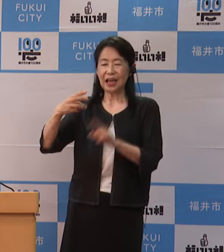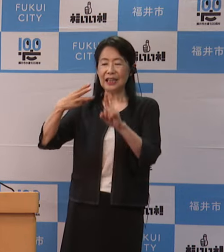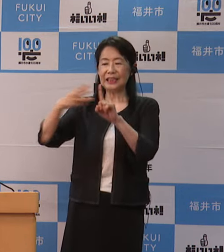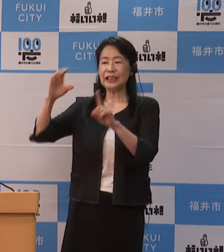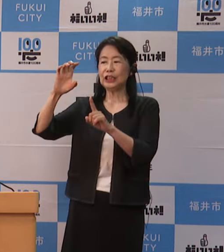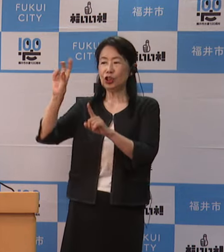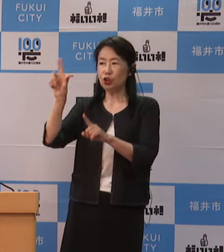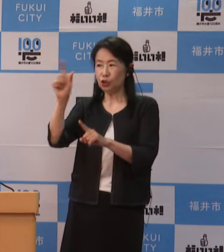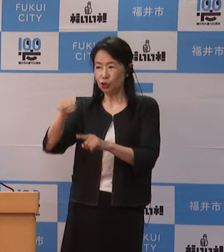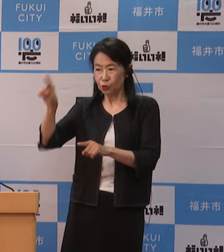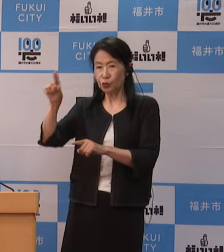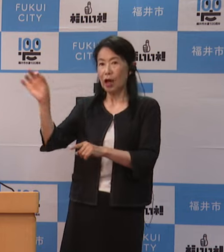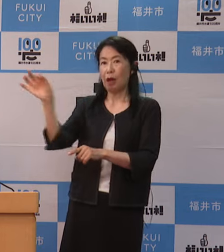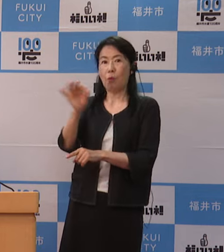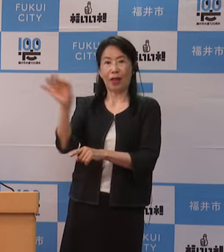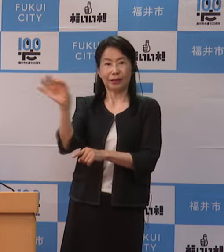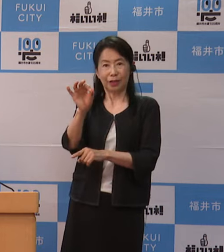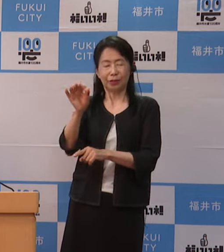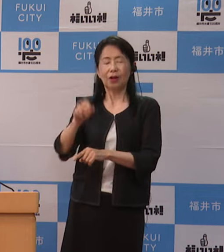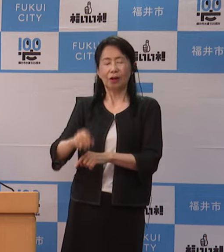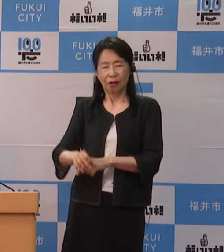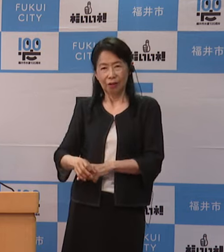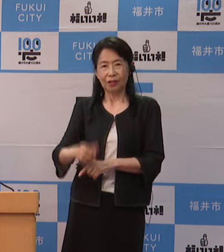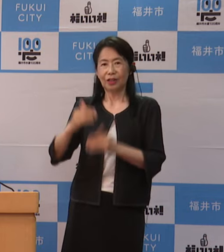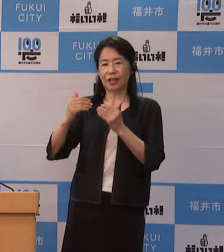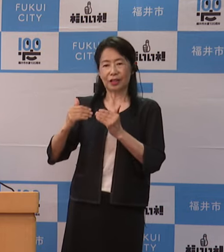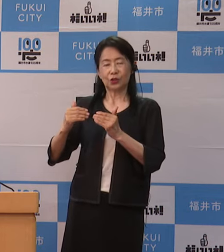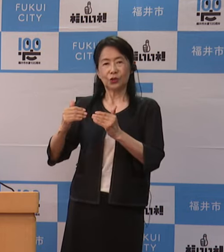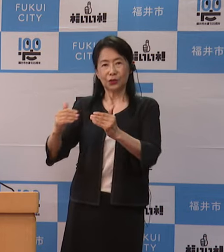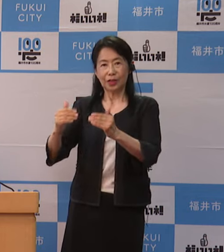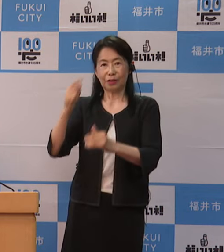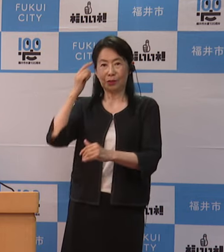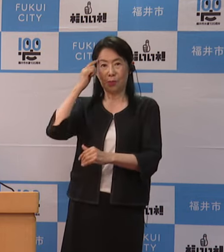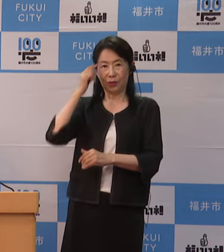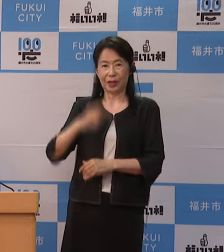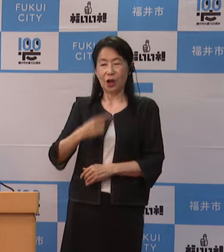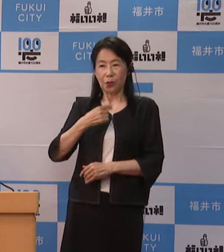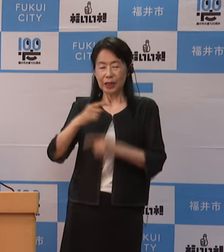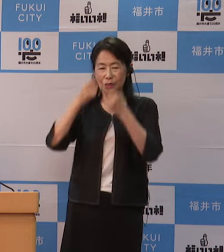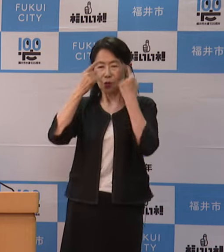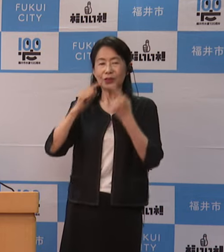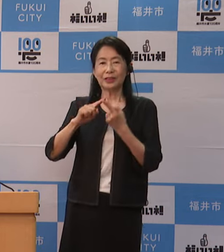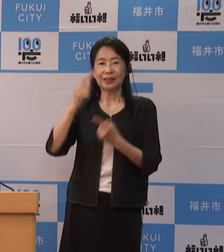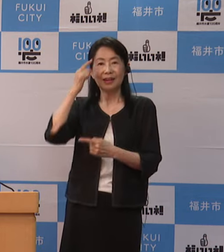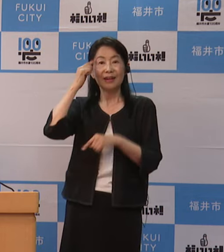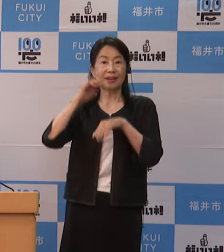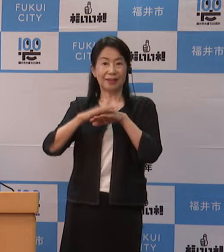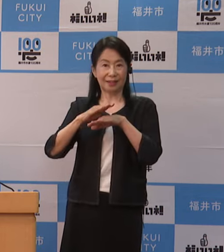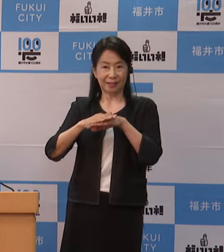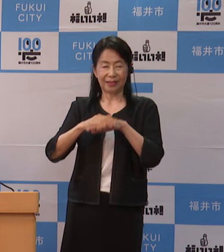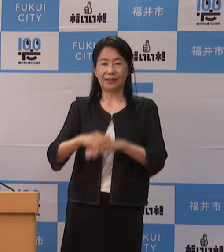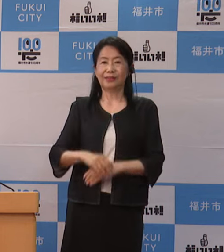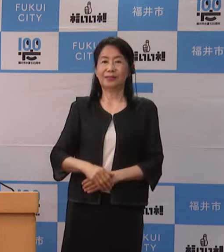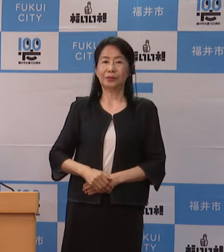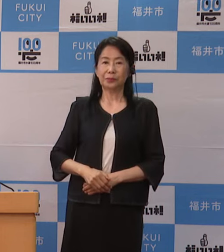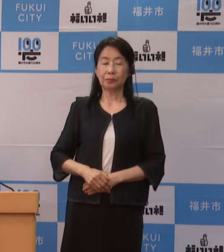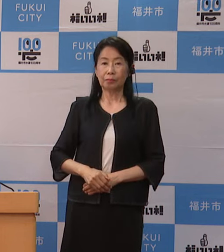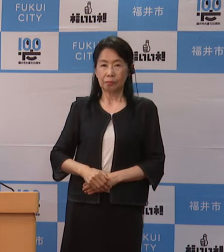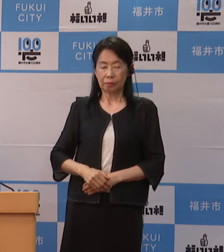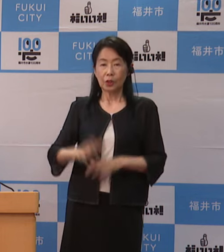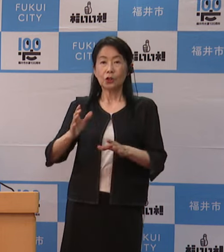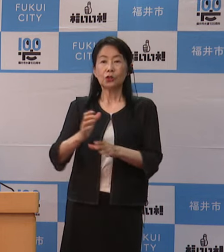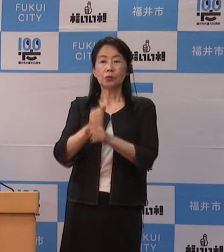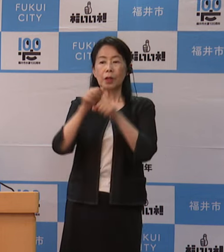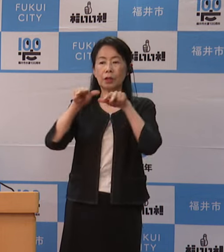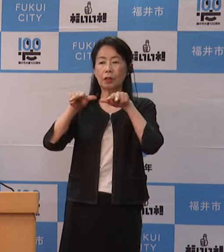クラン市の特徴っていうか進んでる部分があるんだろうなっていう感想を持ちました。これは私の個人的な感想ですけども、まあ、そういったことから行政